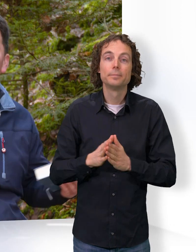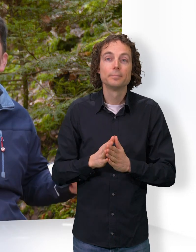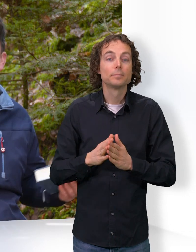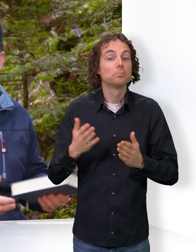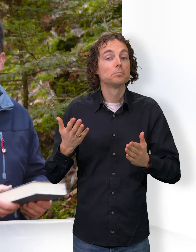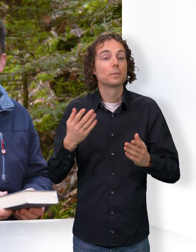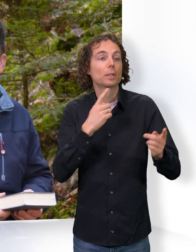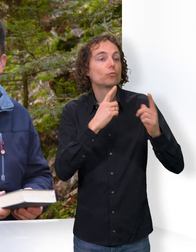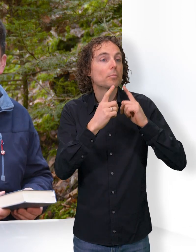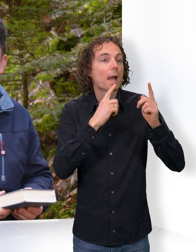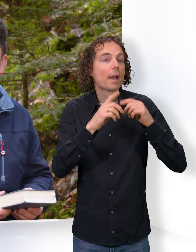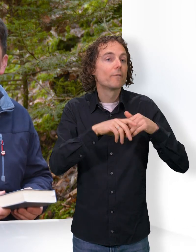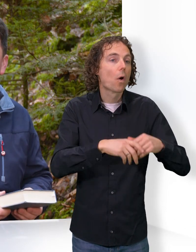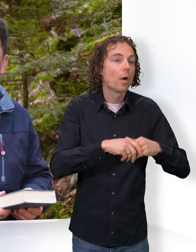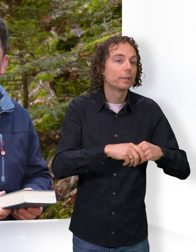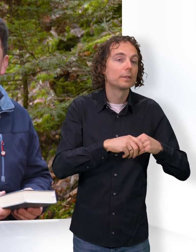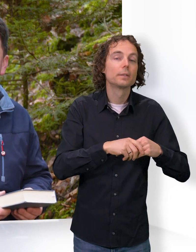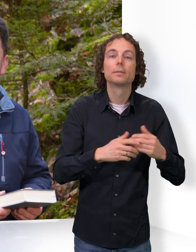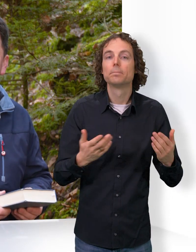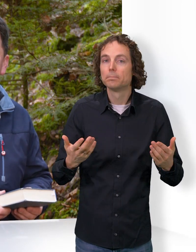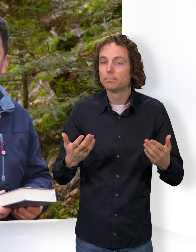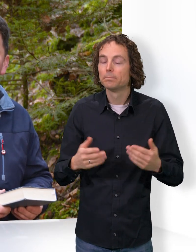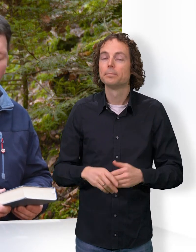Es können aber auch Gespräche mit Freunden sein.